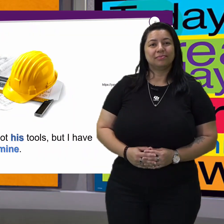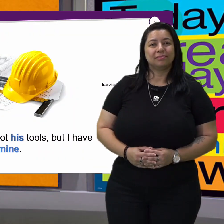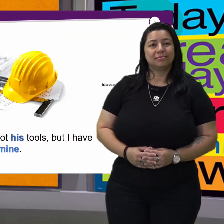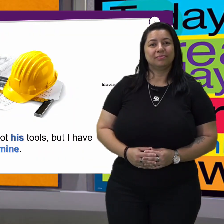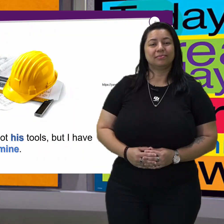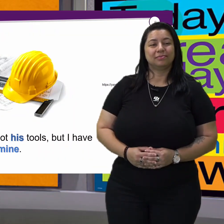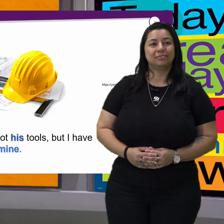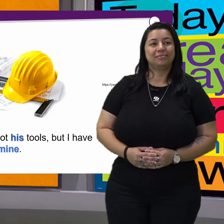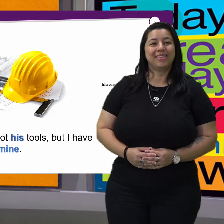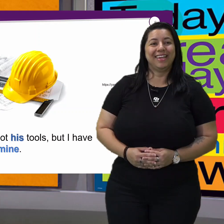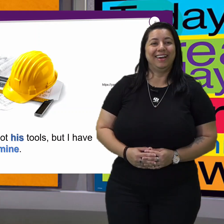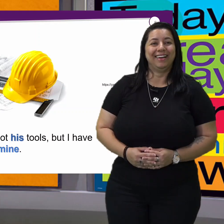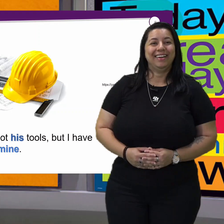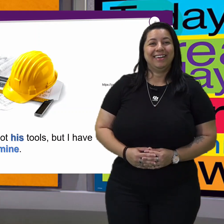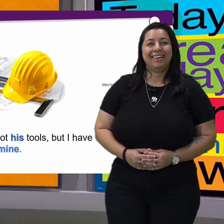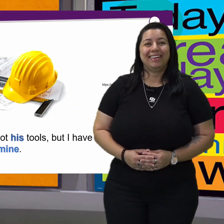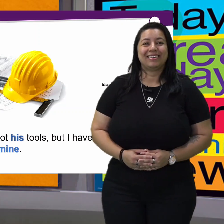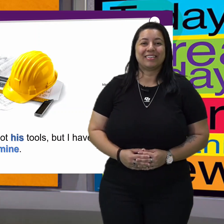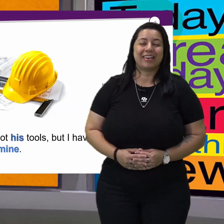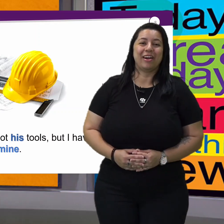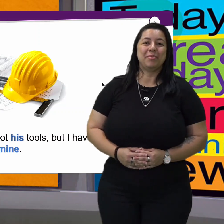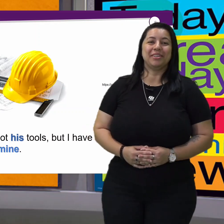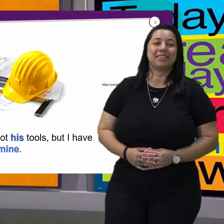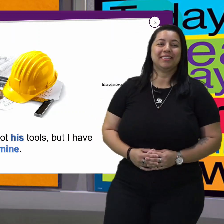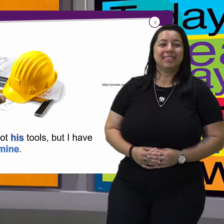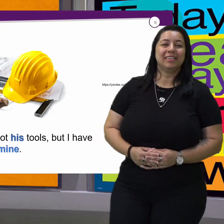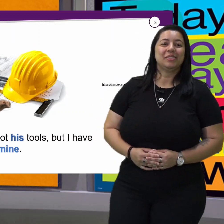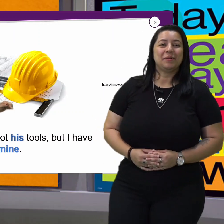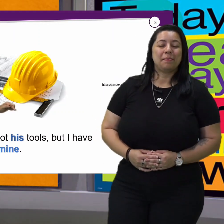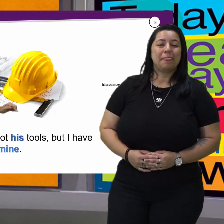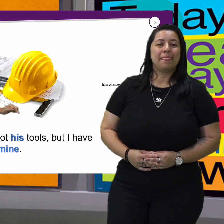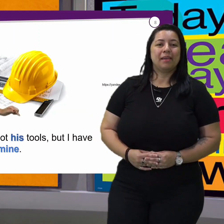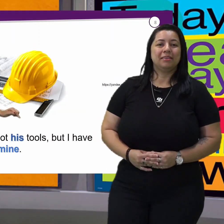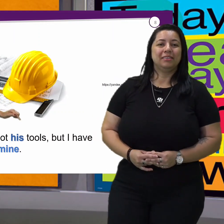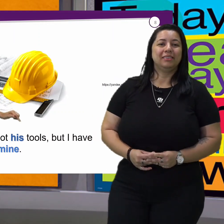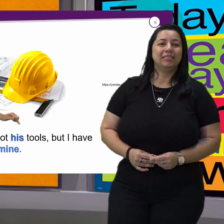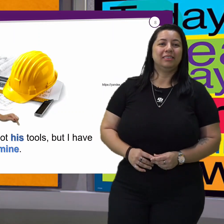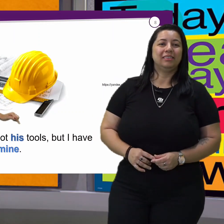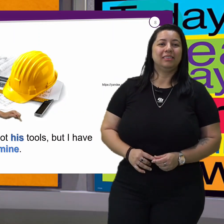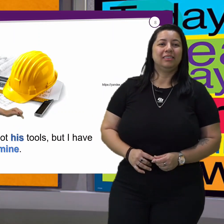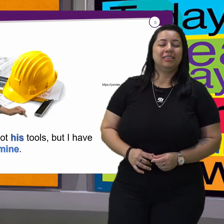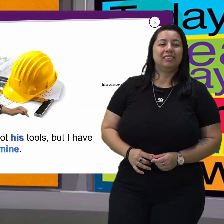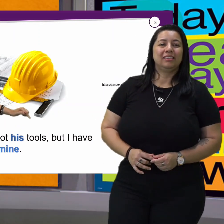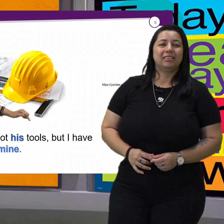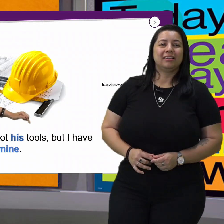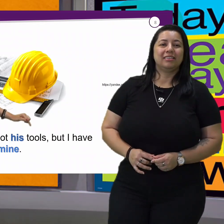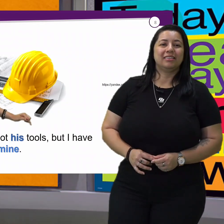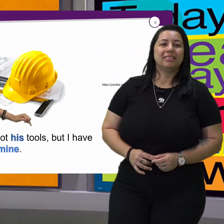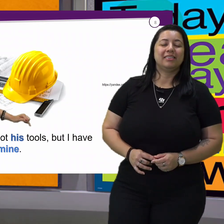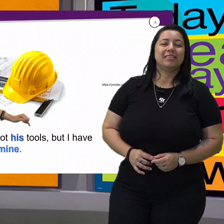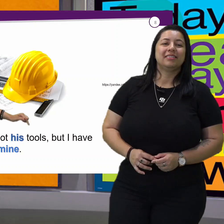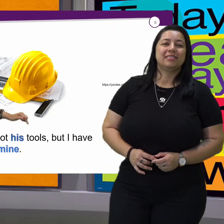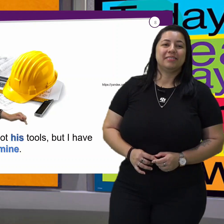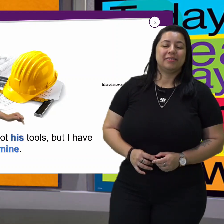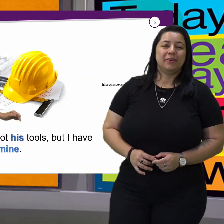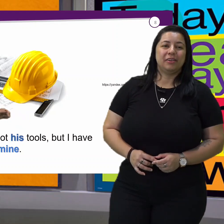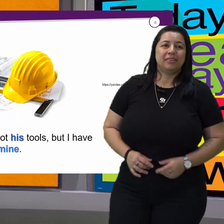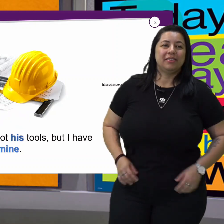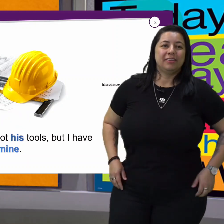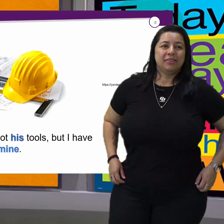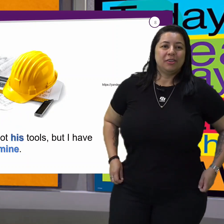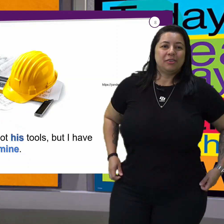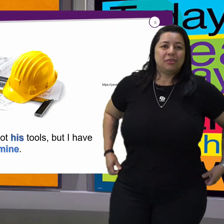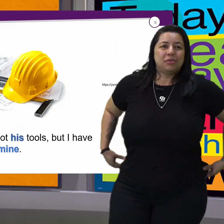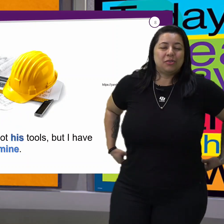possessivo. Não erraria de qualquer forma, né? A mesma palavrinha. Realmente. Mas eu vou usar ele antes da minha posse. A posse, essa palavrinha aqui, o que